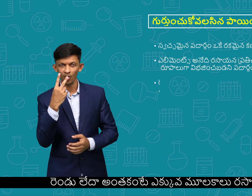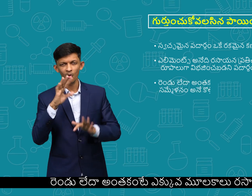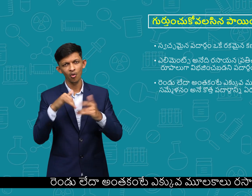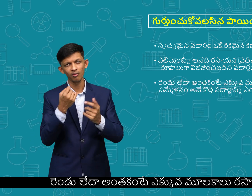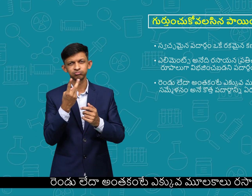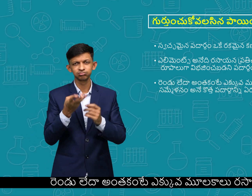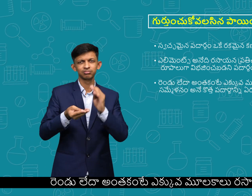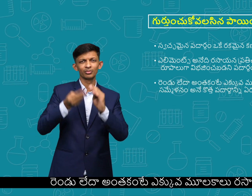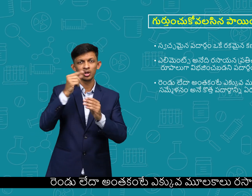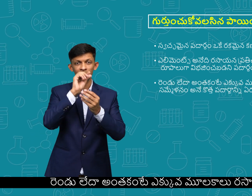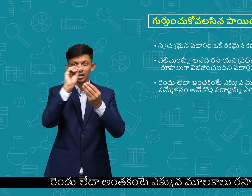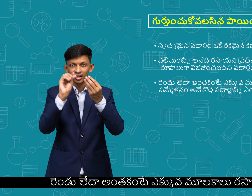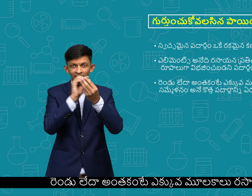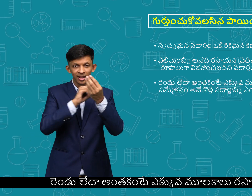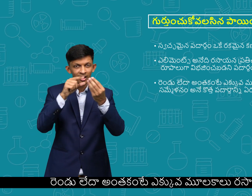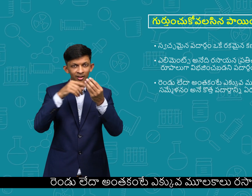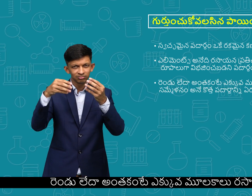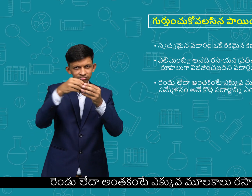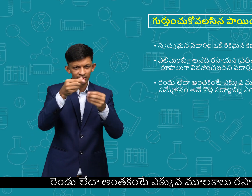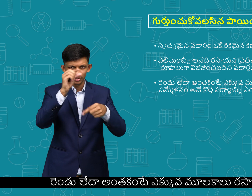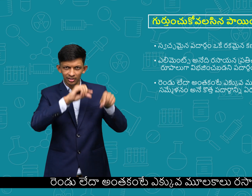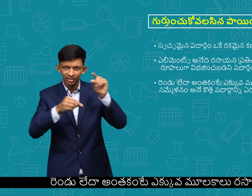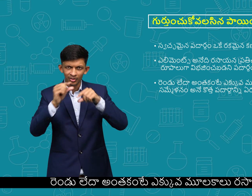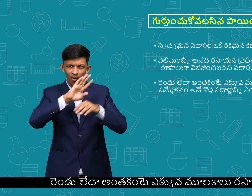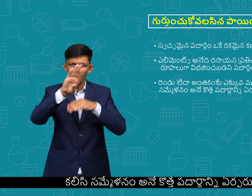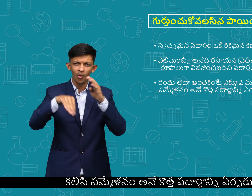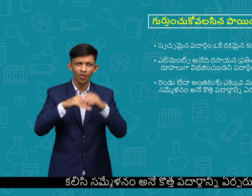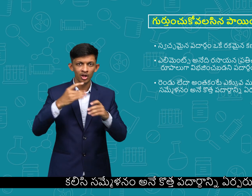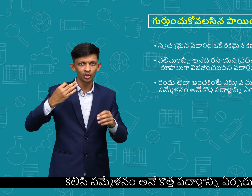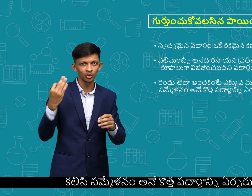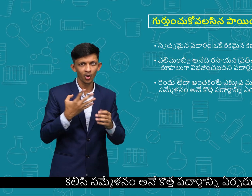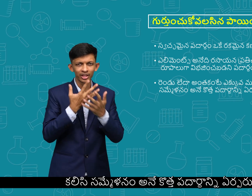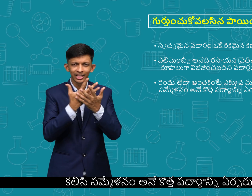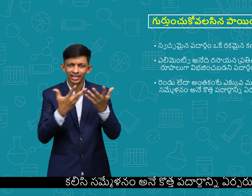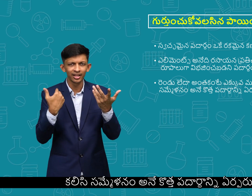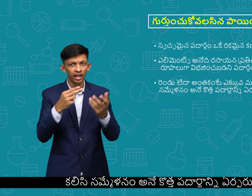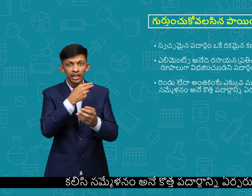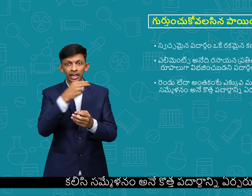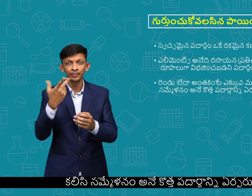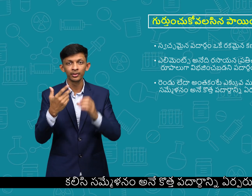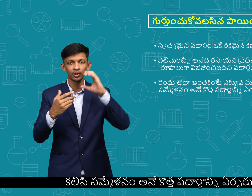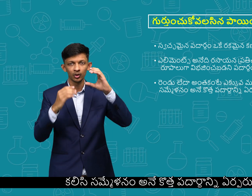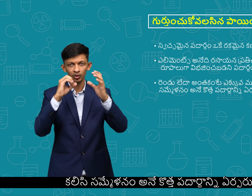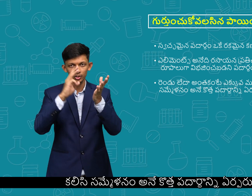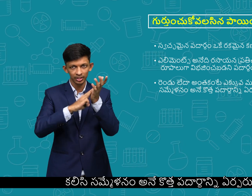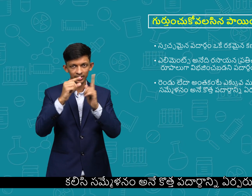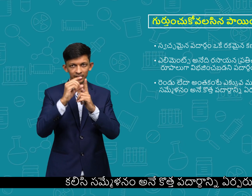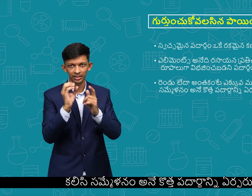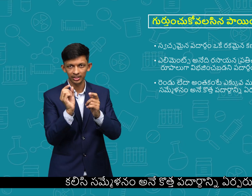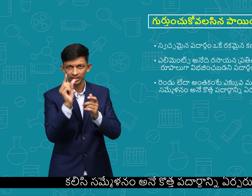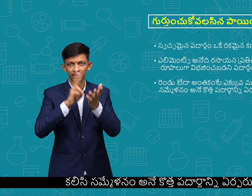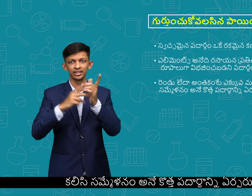2 లేదా అంతకంటే ఎక్కువ మూలకాలు రసాయనికంగా కలిసి సమ్మేళనం అనే కొత్త